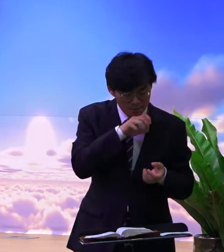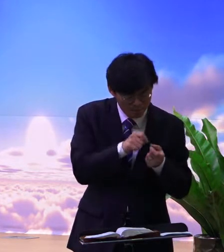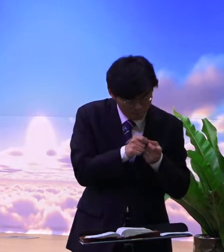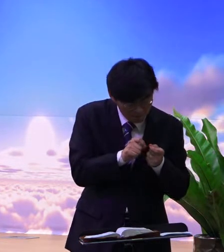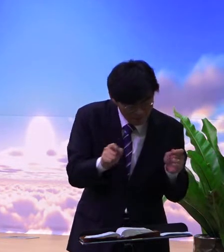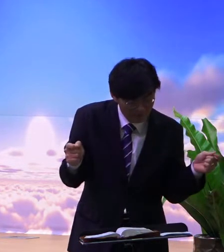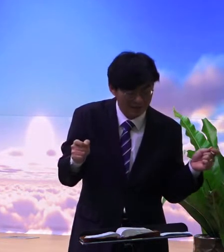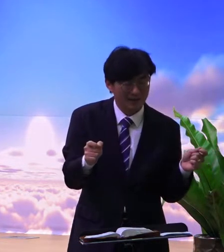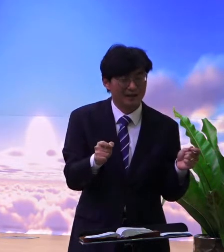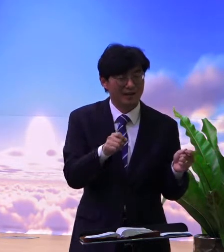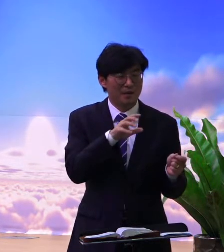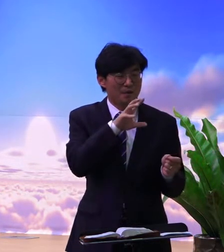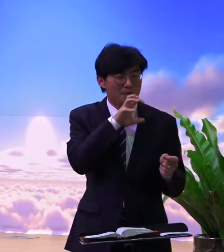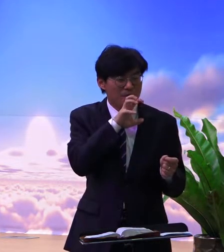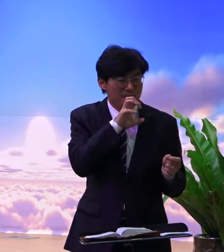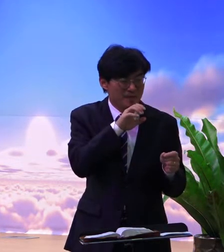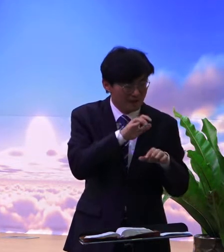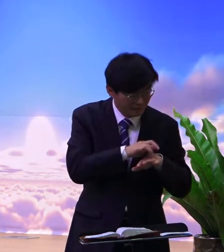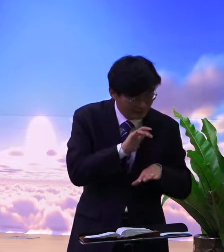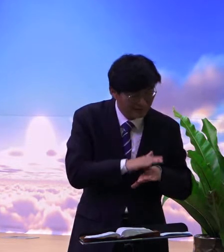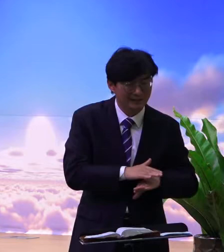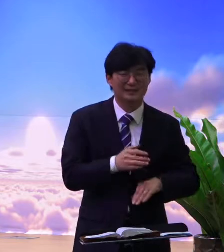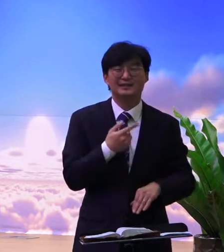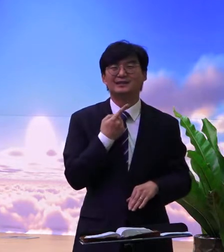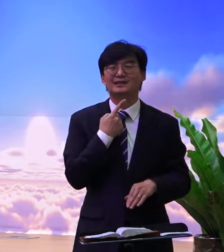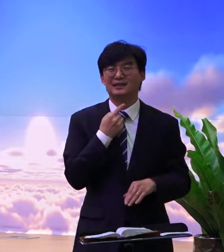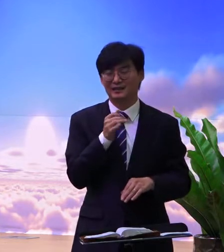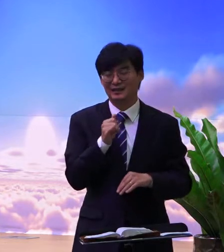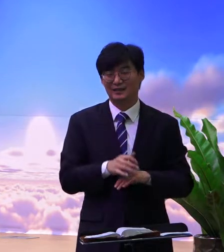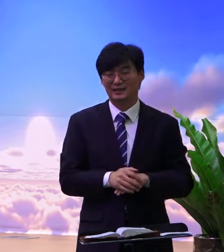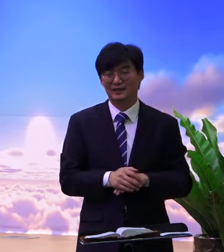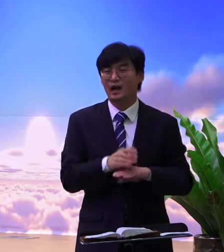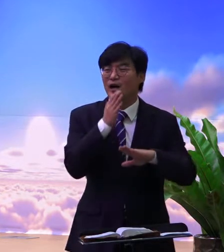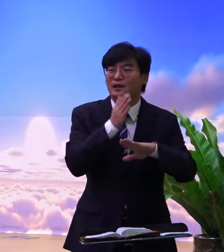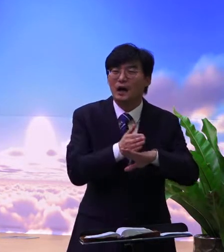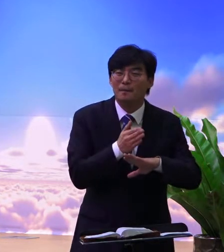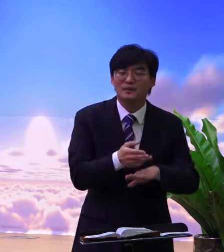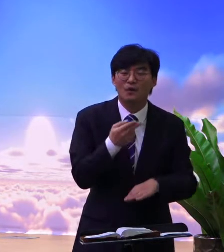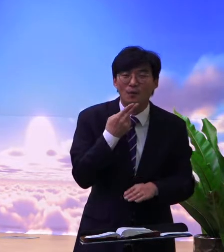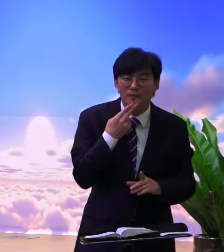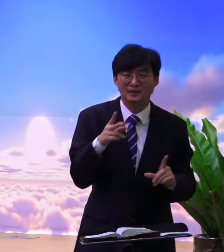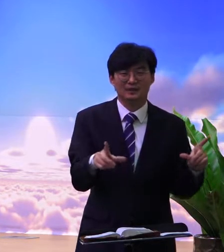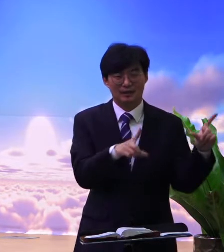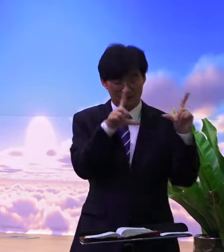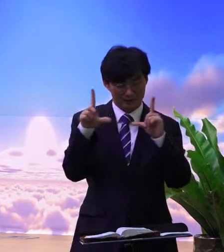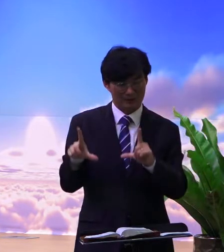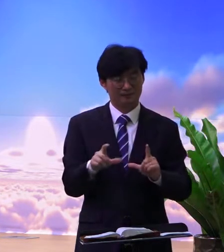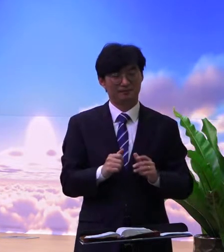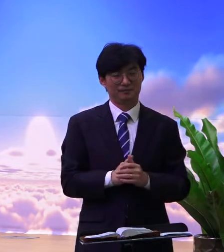얼마나 많은 시간들 돌이켜보니까 감사 없이 살아왔습니까?